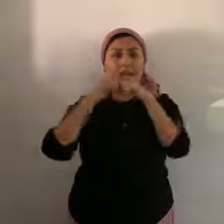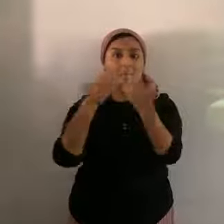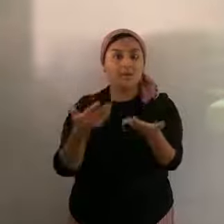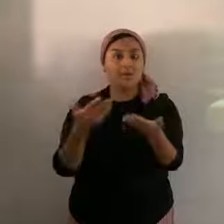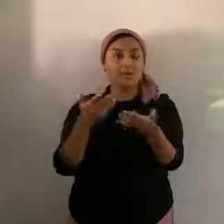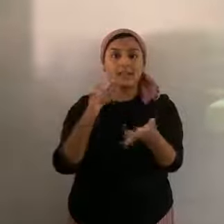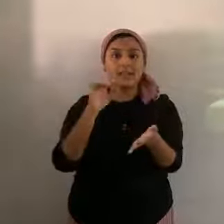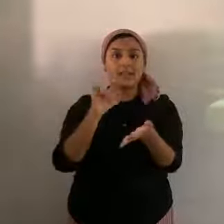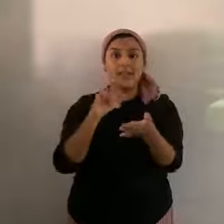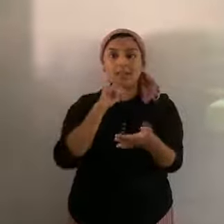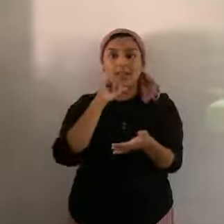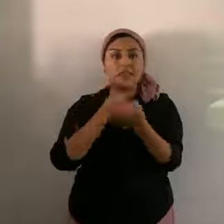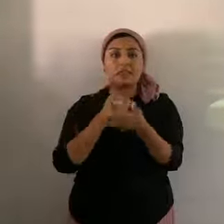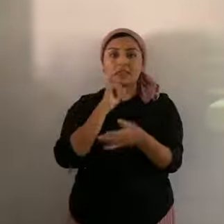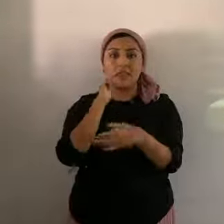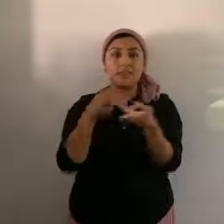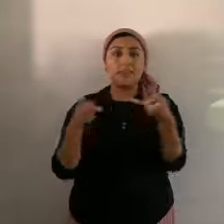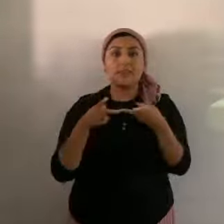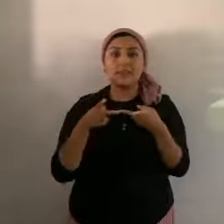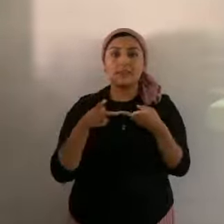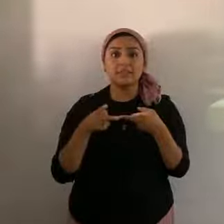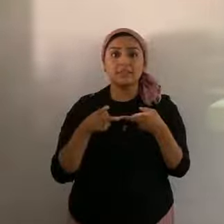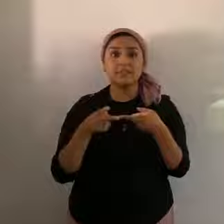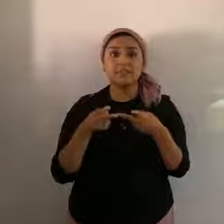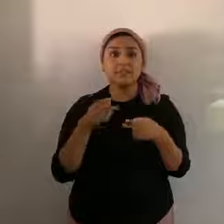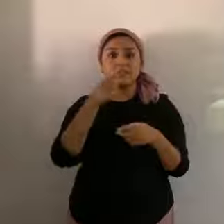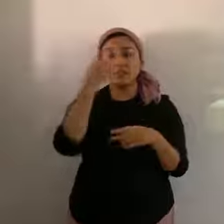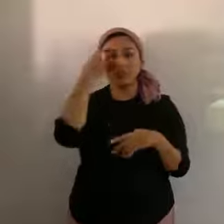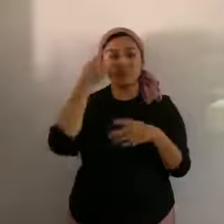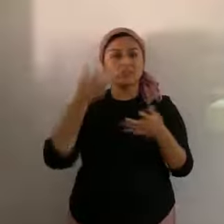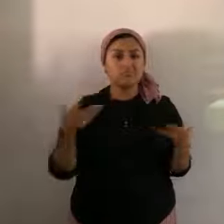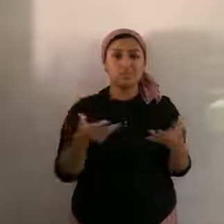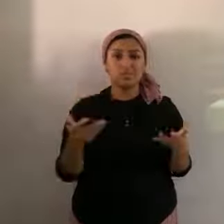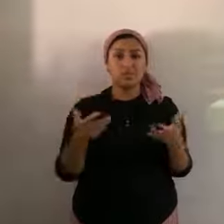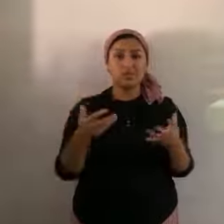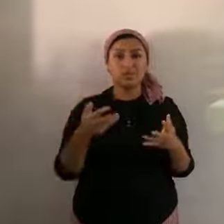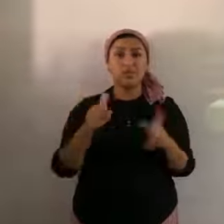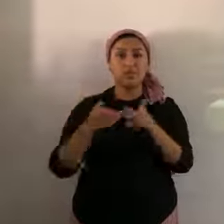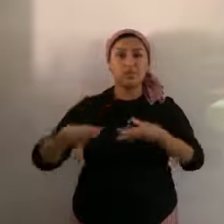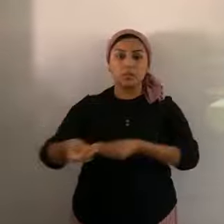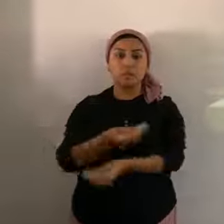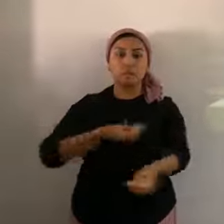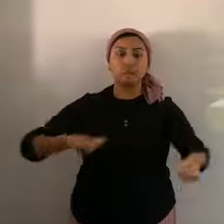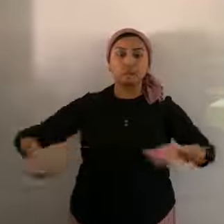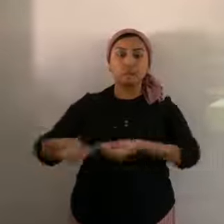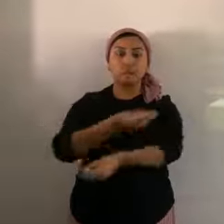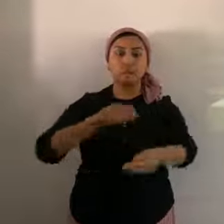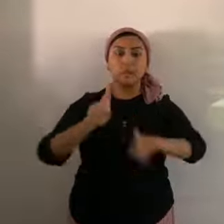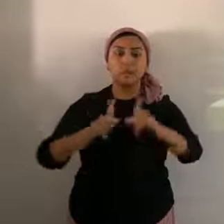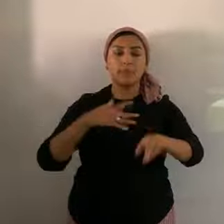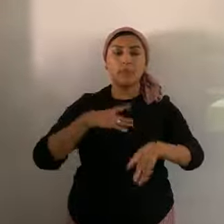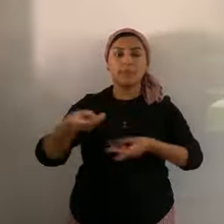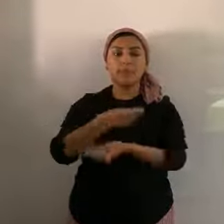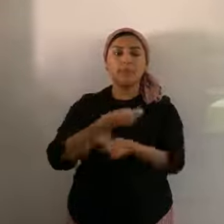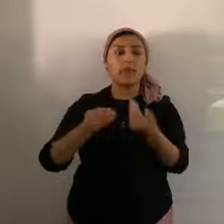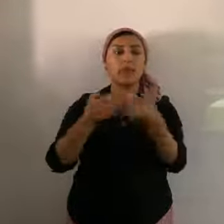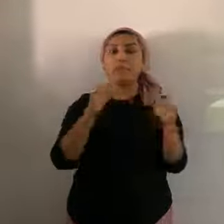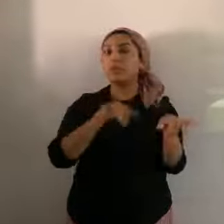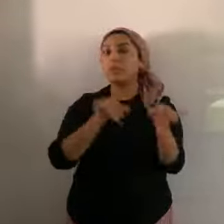era el lugar. ¿Eso a qué te suena? Corrupción, corrupción.